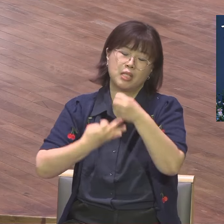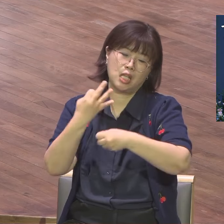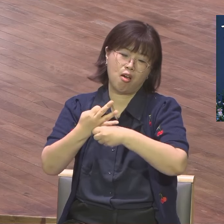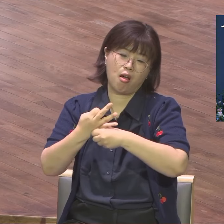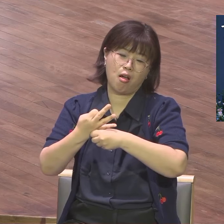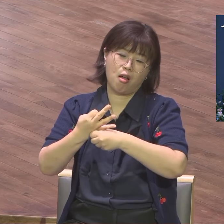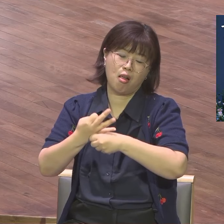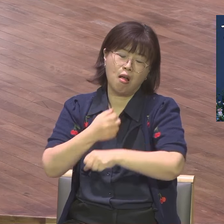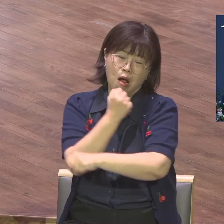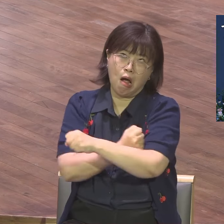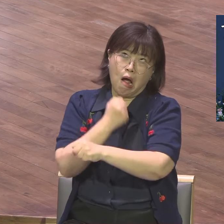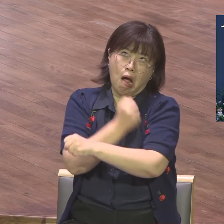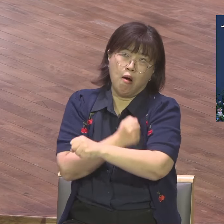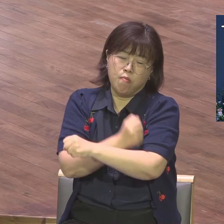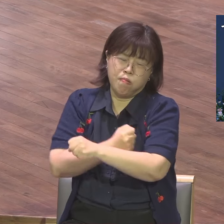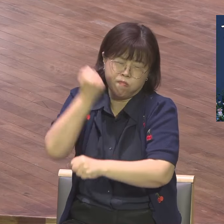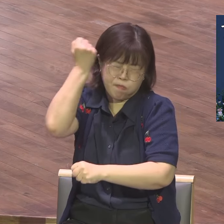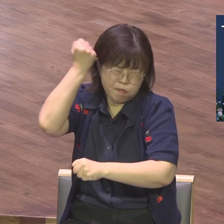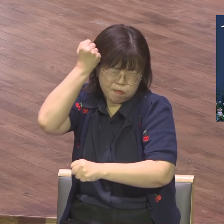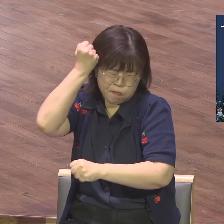저 여러분 같으면 하겠어요?